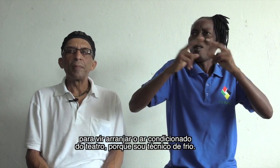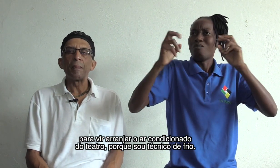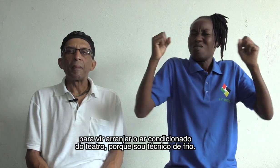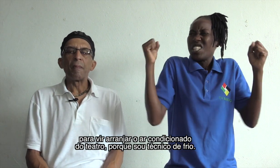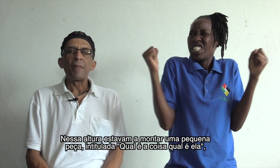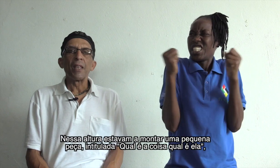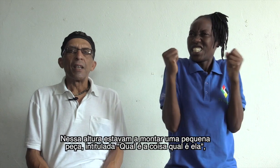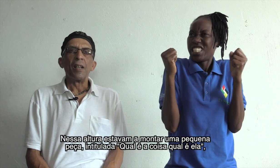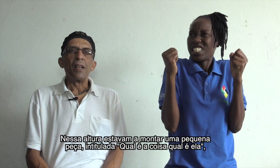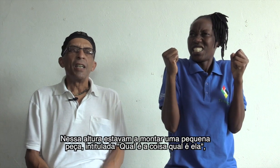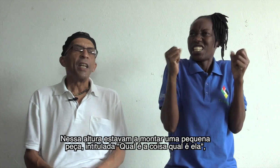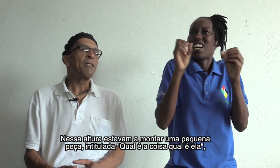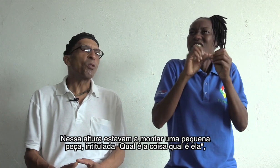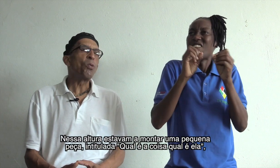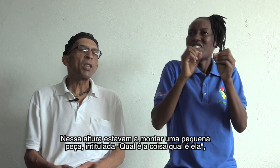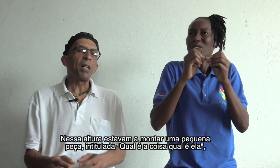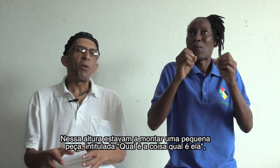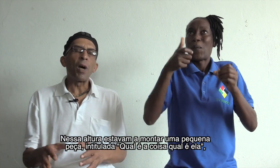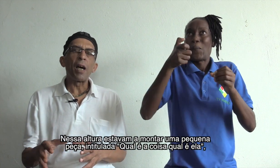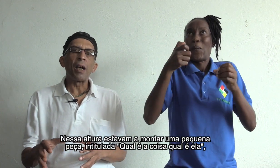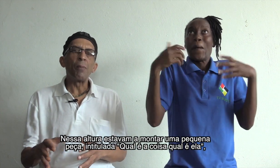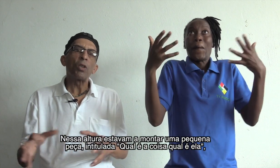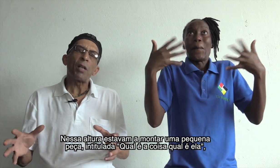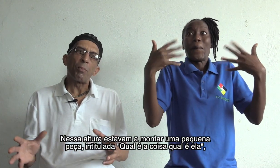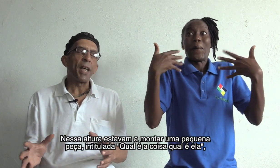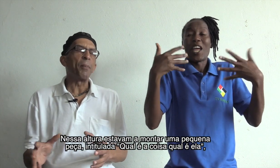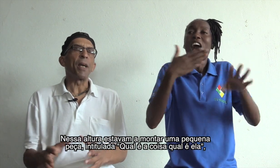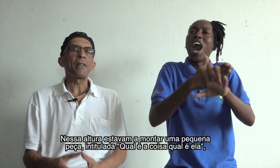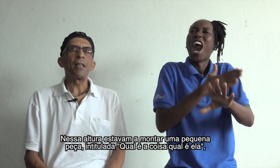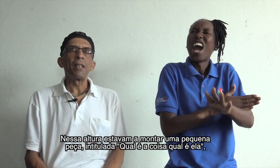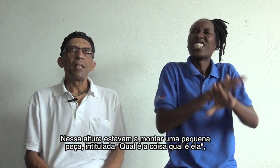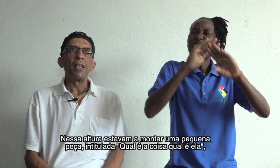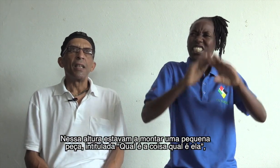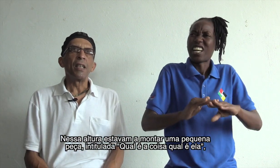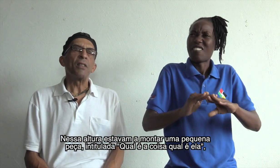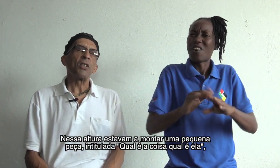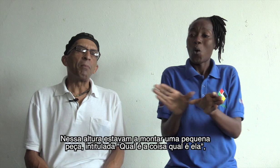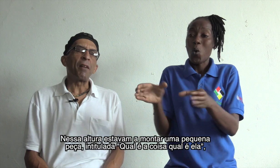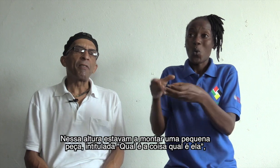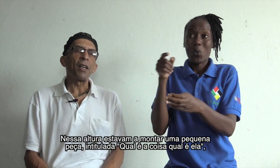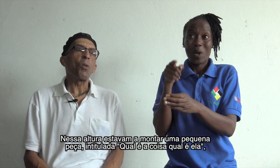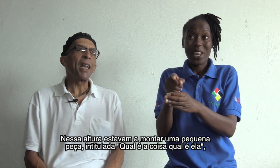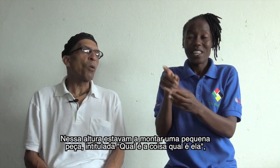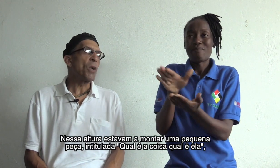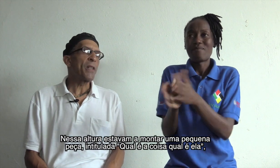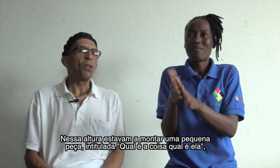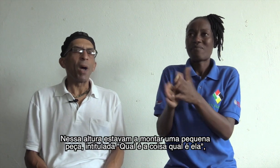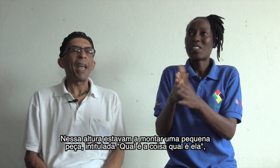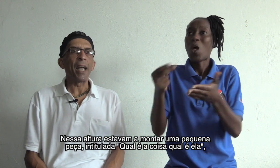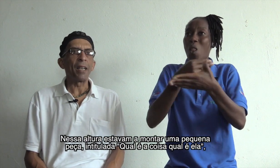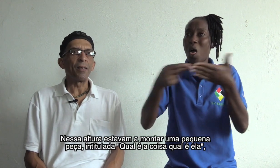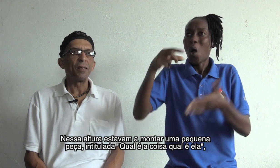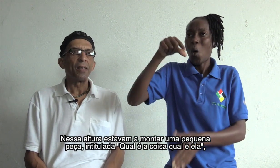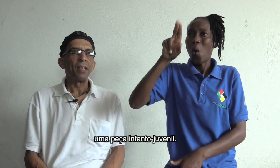frio. E nessa altura estavam a montar uma pequena peça, que se chamava Qual é Coisa?